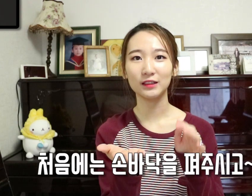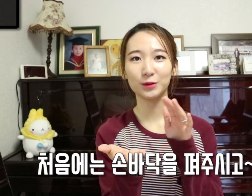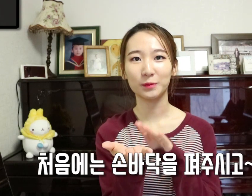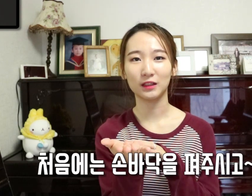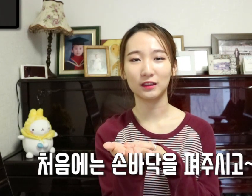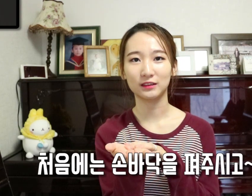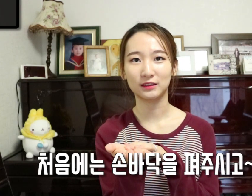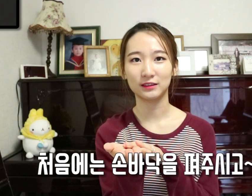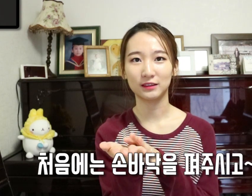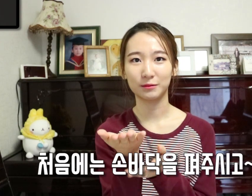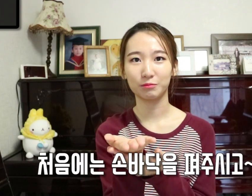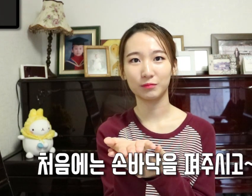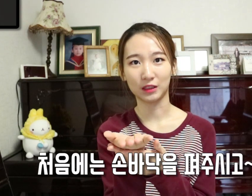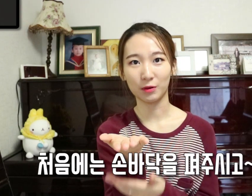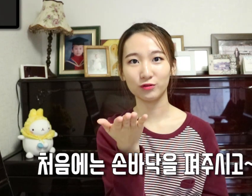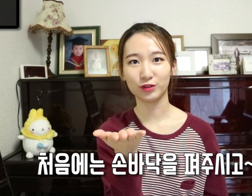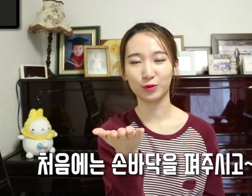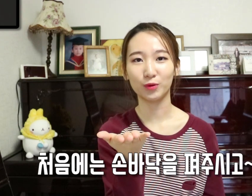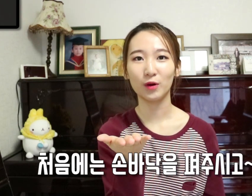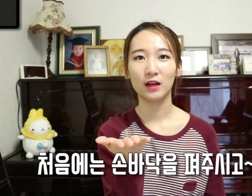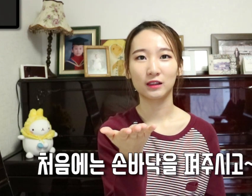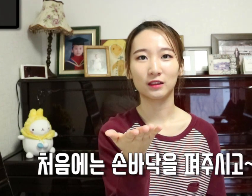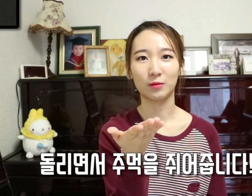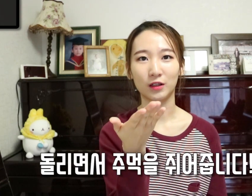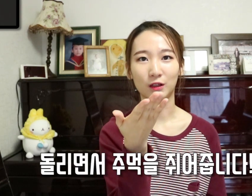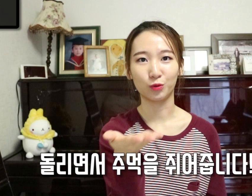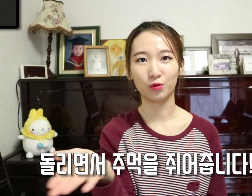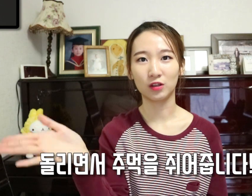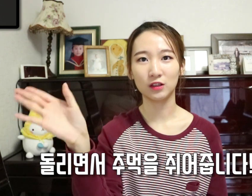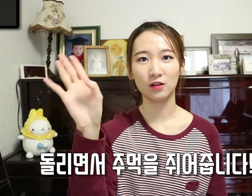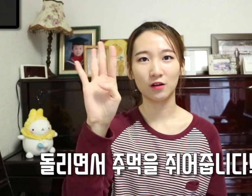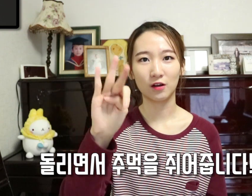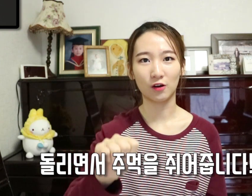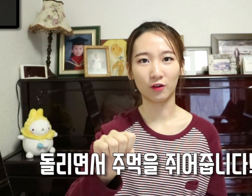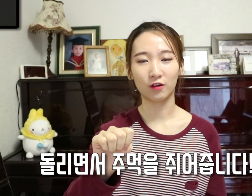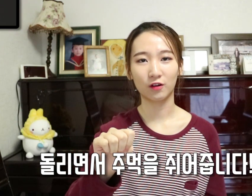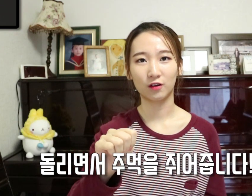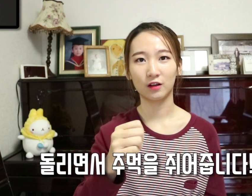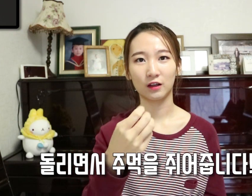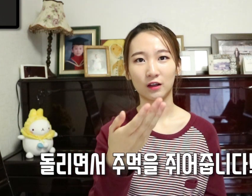처음에는 손바닥을 이렇게 펴주시고, 그 다음에 이렇게 돌려서 억.